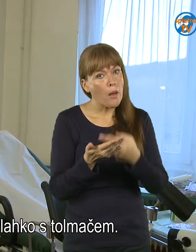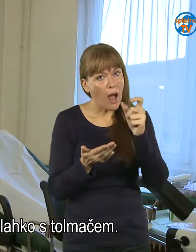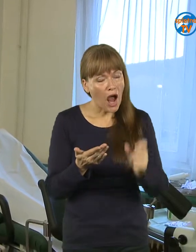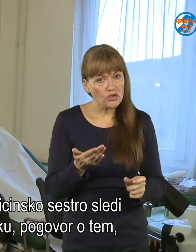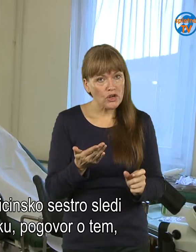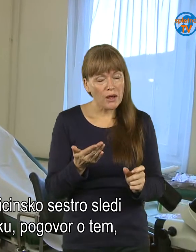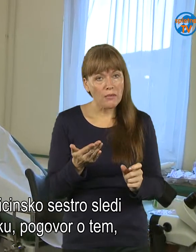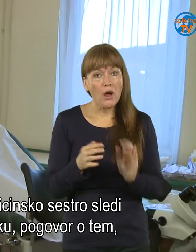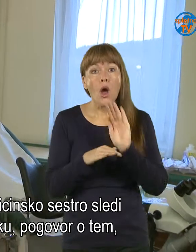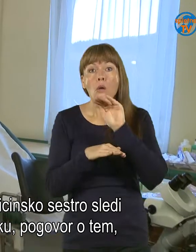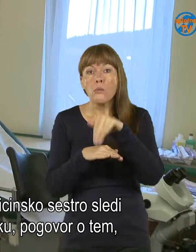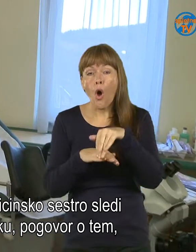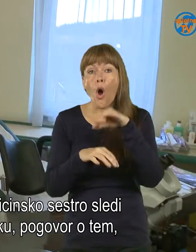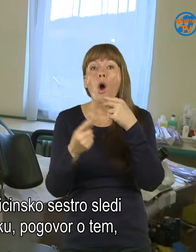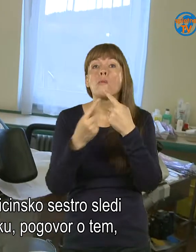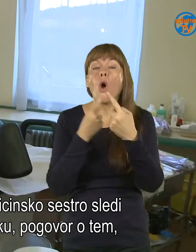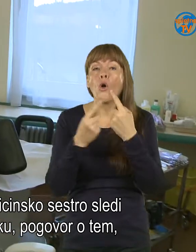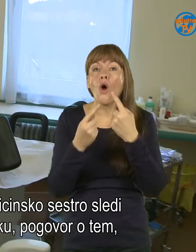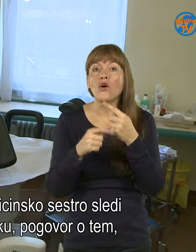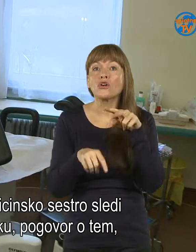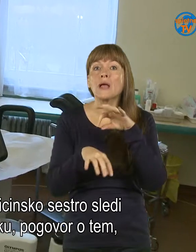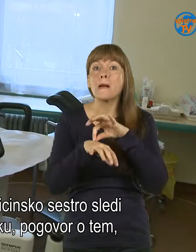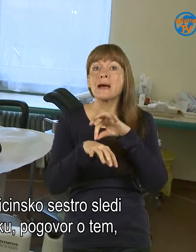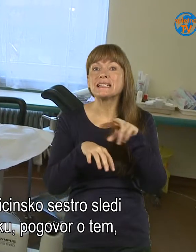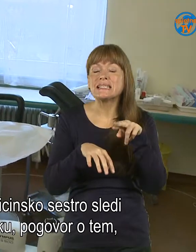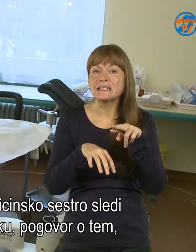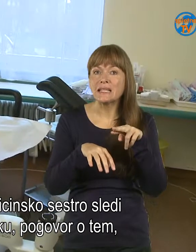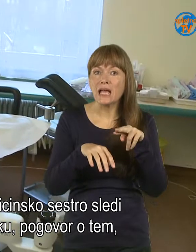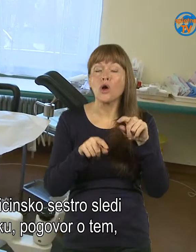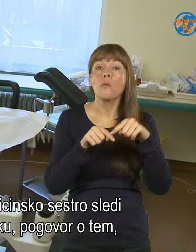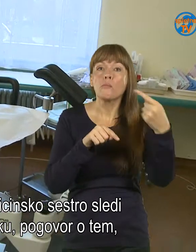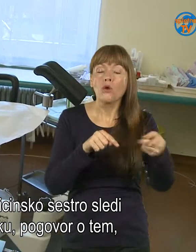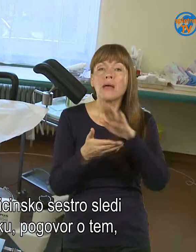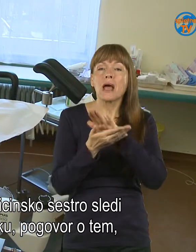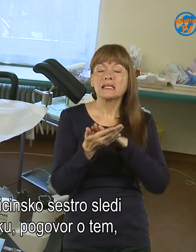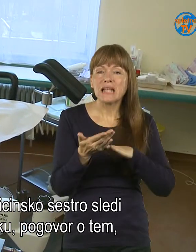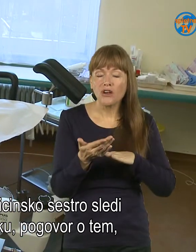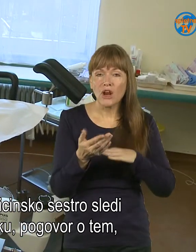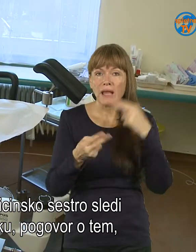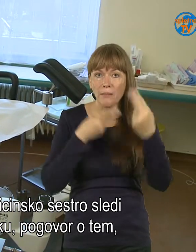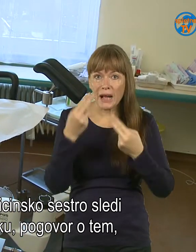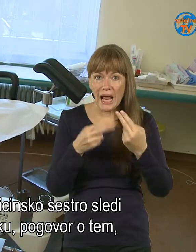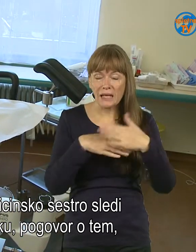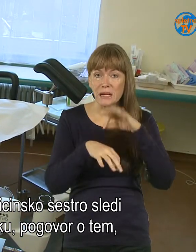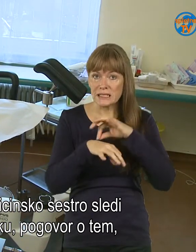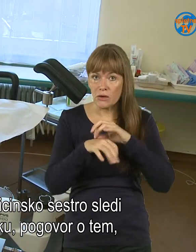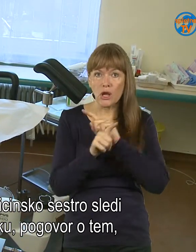Po pogovoru z medicinsko sestro je začetek pregleda pri zdravniku pogovor. Pogovor o tem,